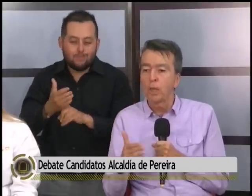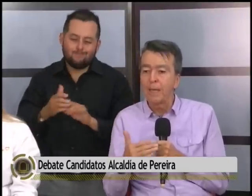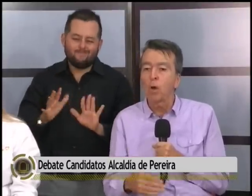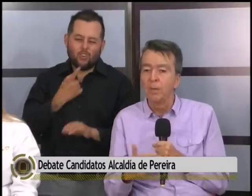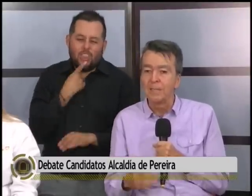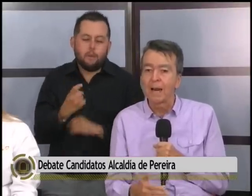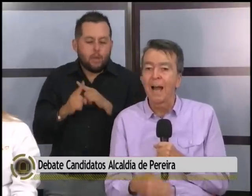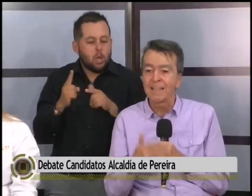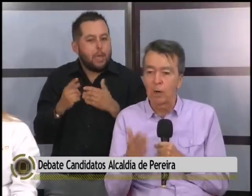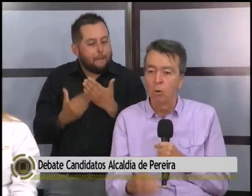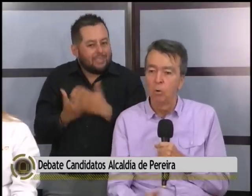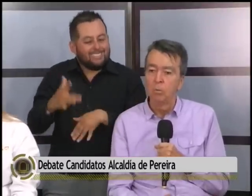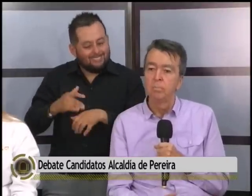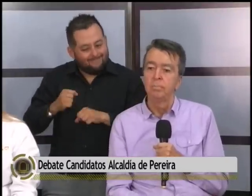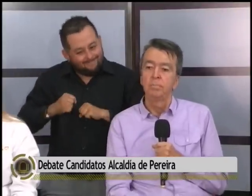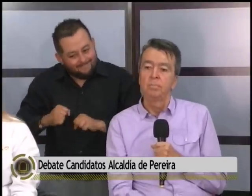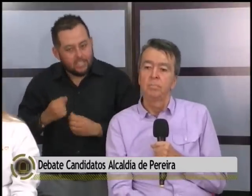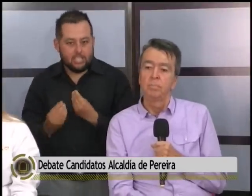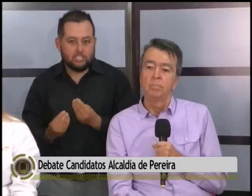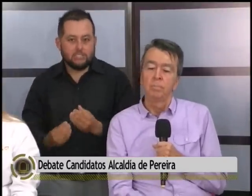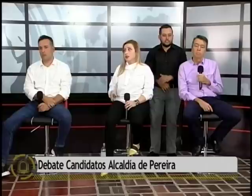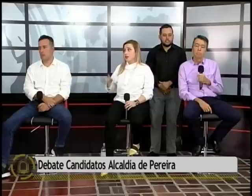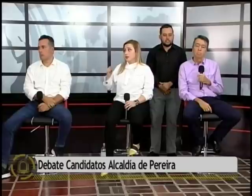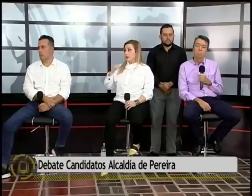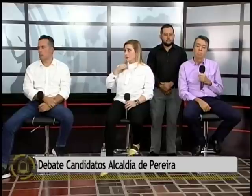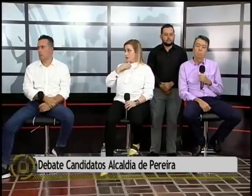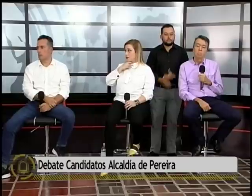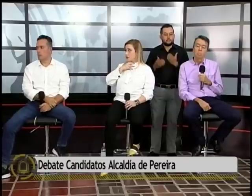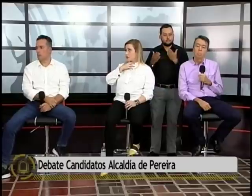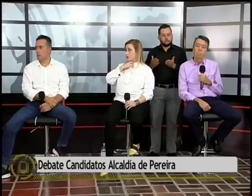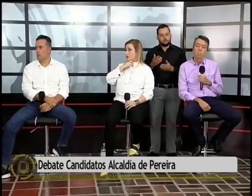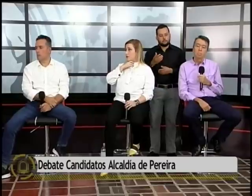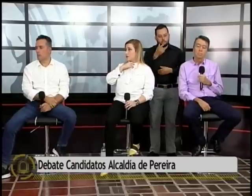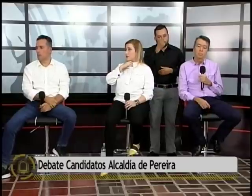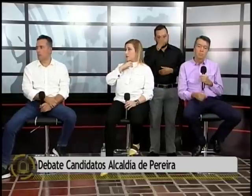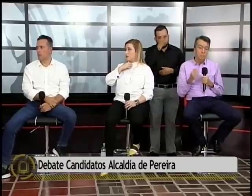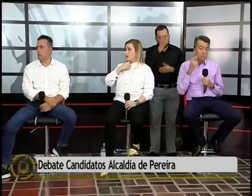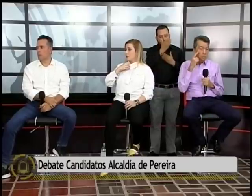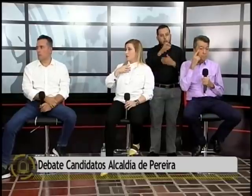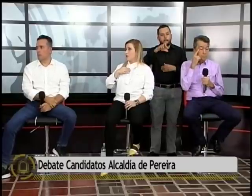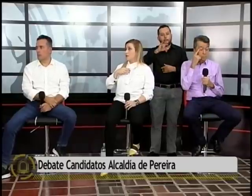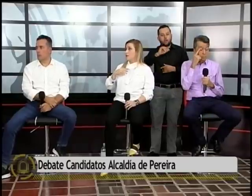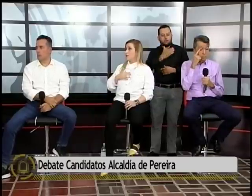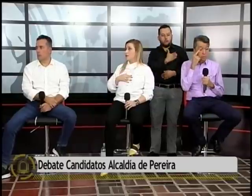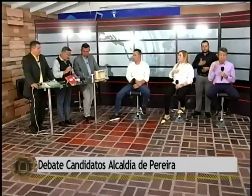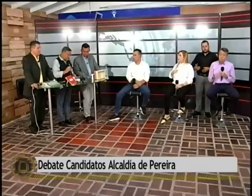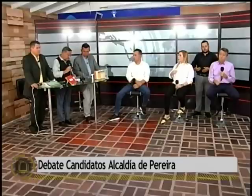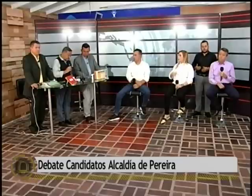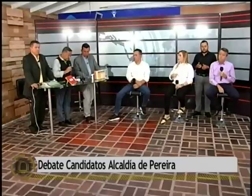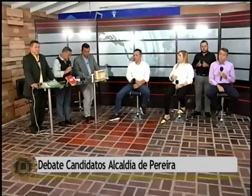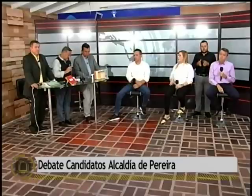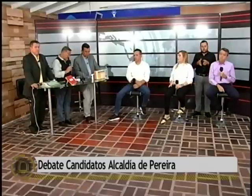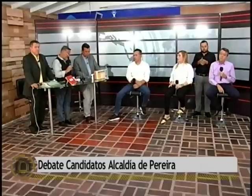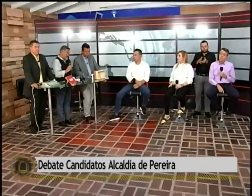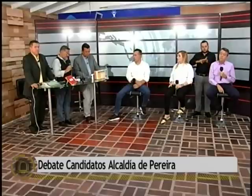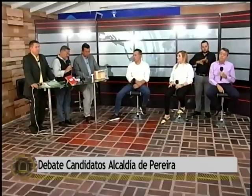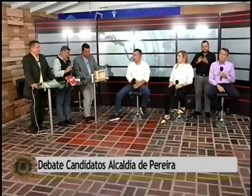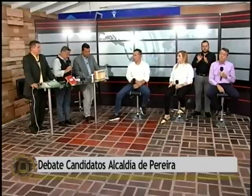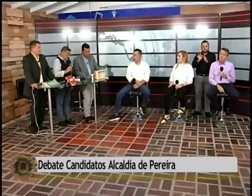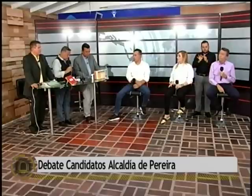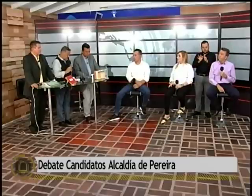yo creo que hay que comenzar a hacerlo. Ricardo Valencia, Paulita Correa. Paulita es la presidenta de Intérpretes de